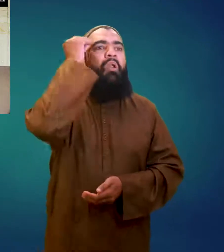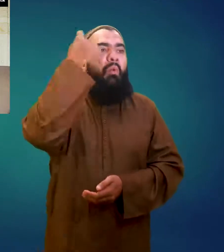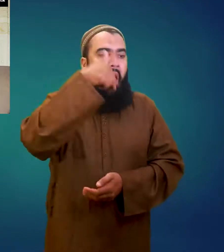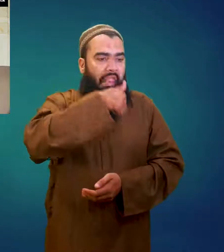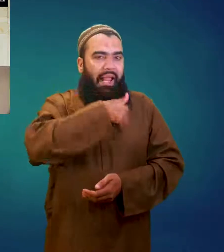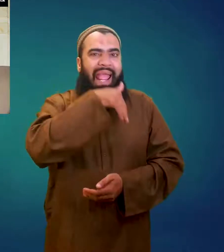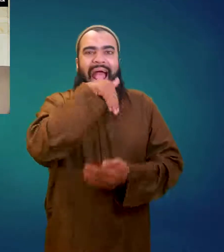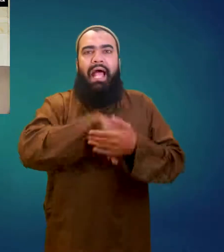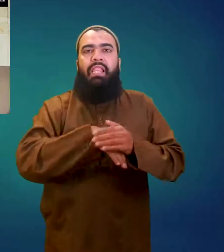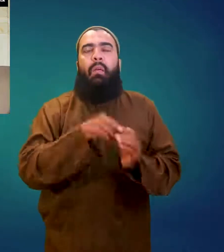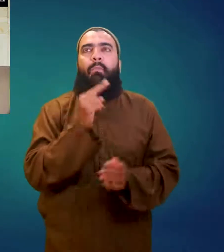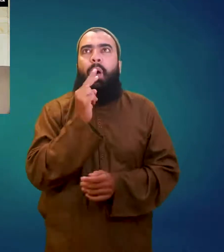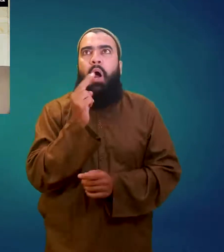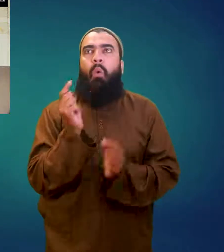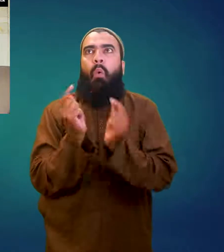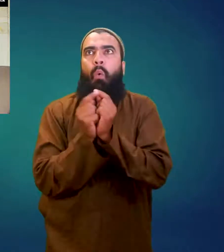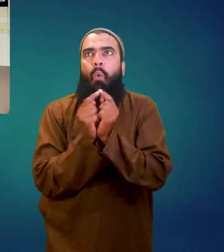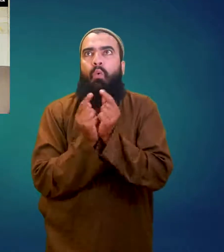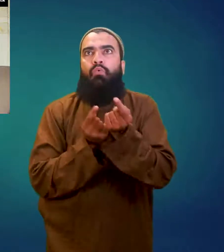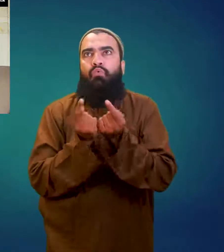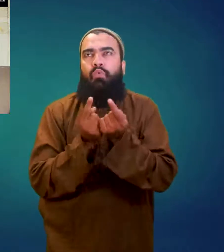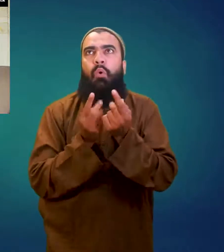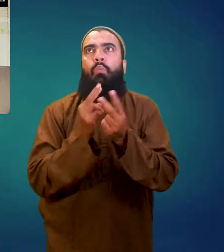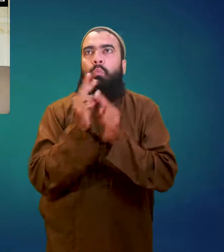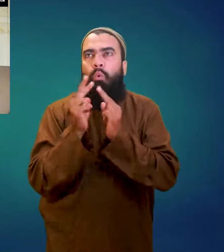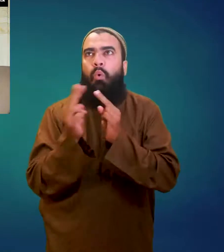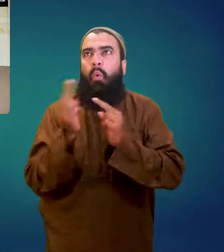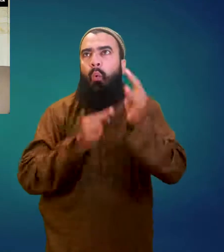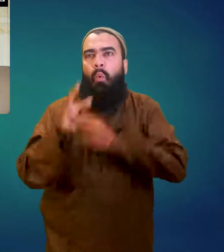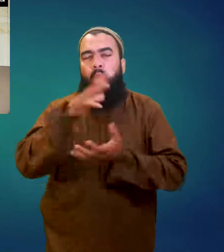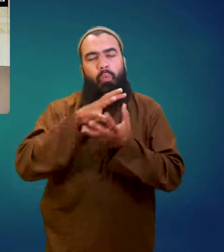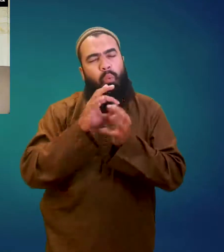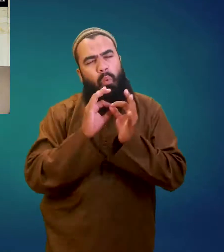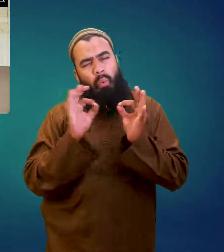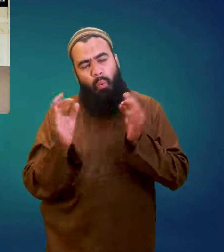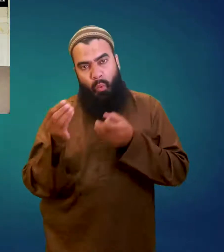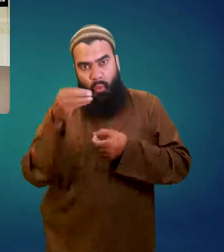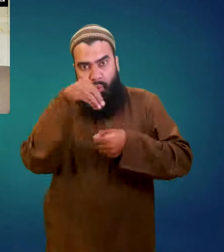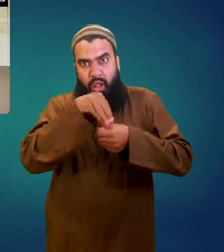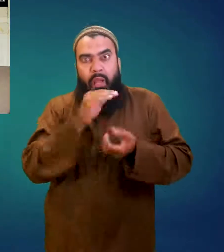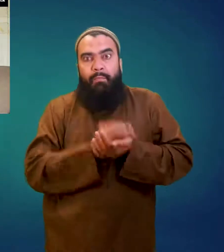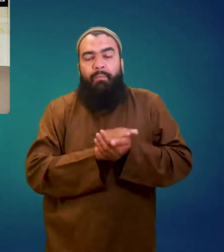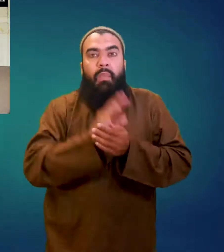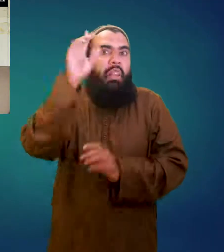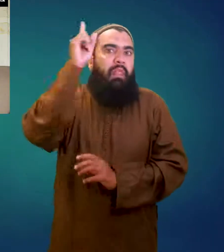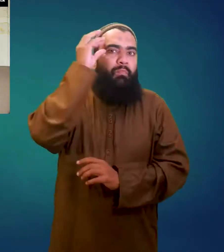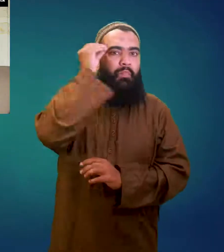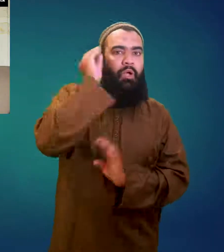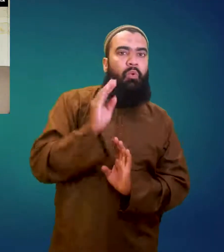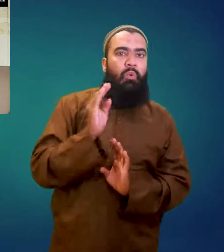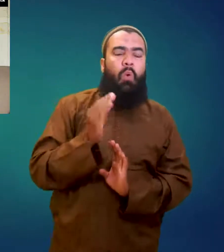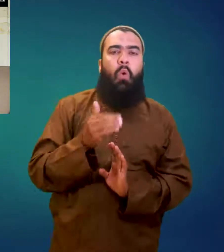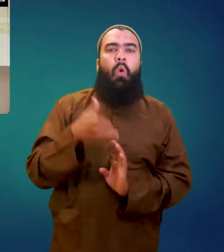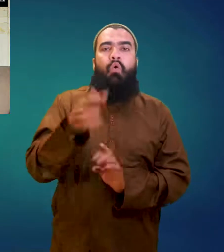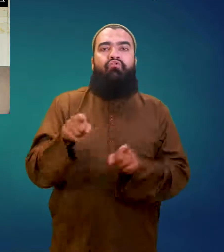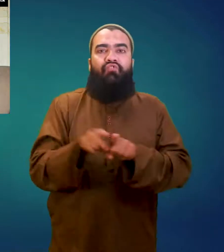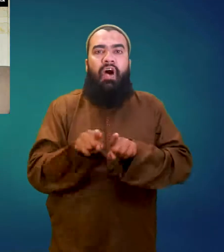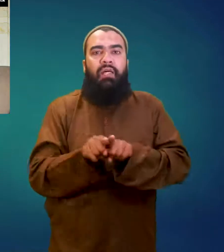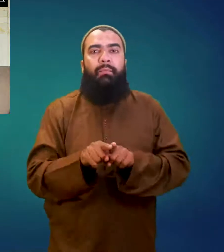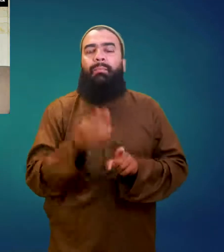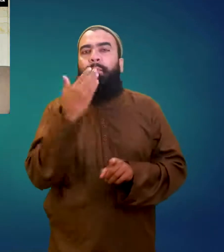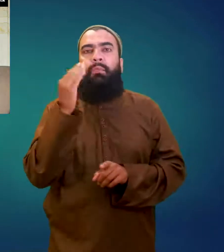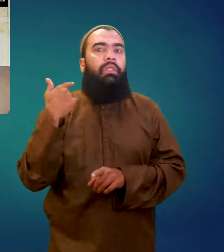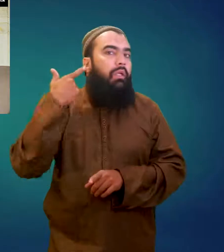ہیں، اور ہم اس کی شہرگ سے بھی زیادہ قریب ہیں۔ بحیثیت علم